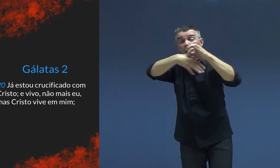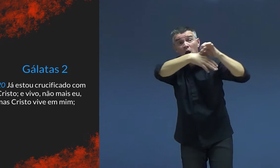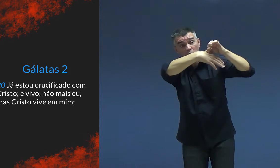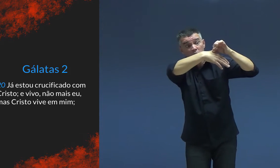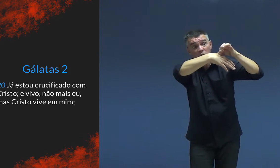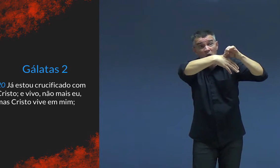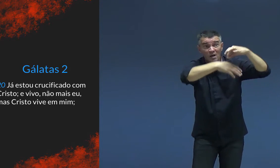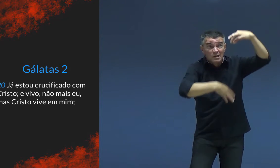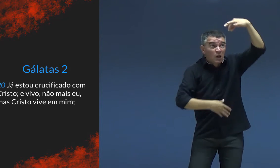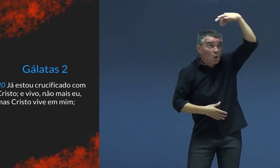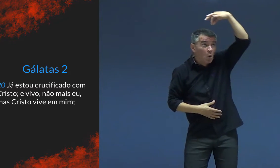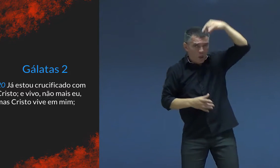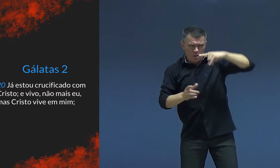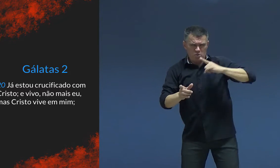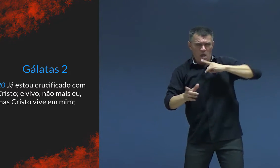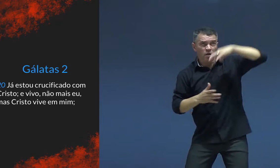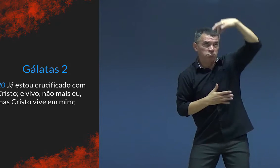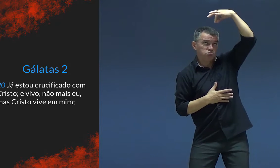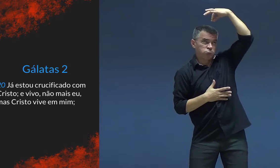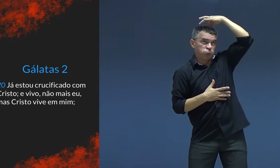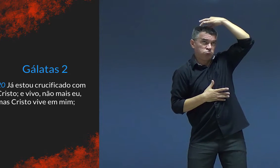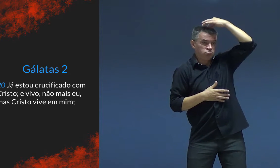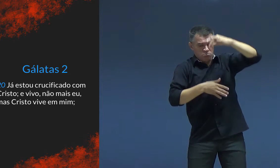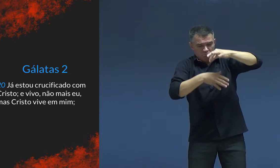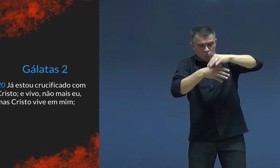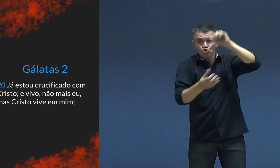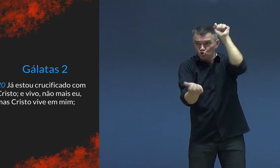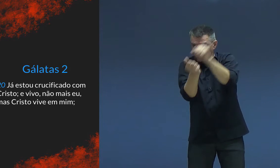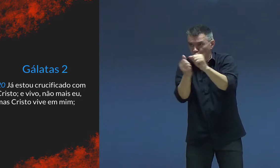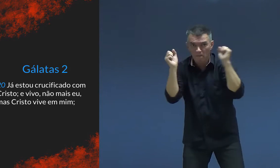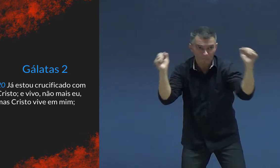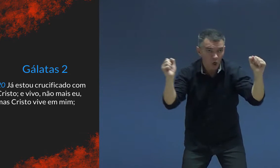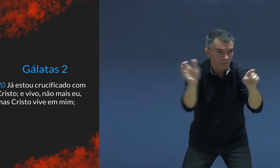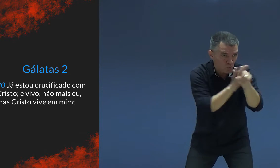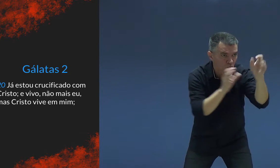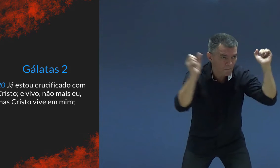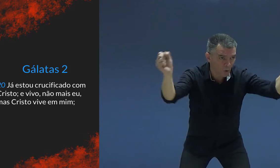tua carne? Tem o espírito e tem a carne. Os dois estão juntos.